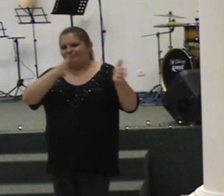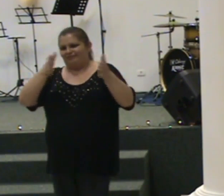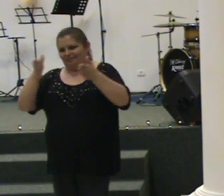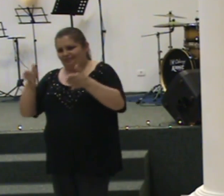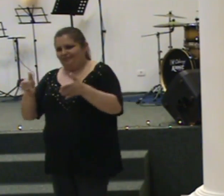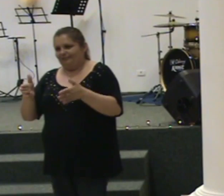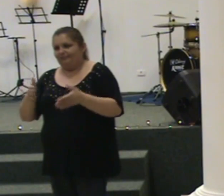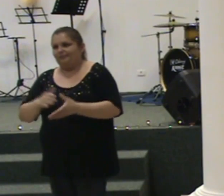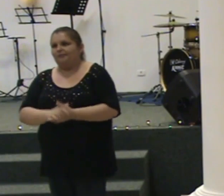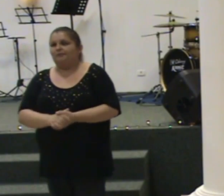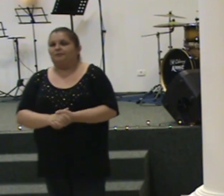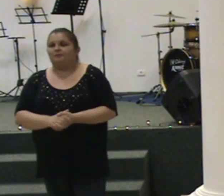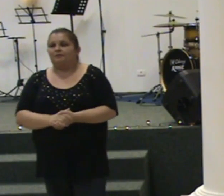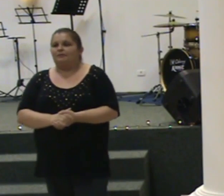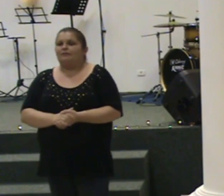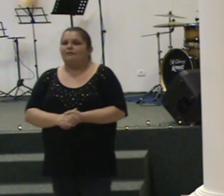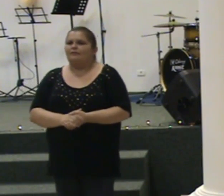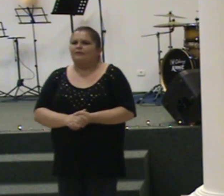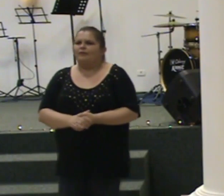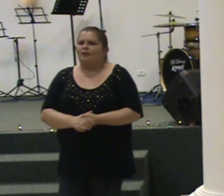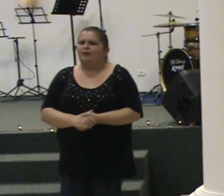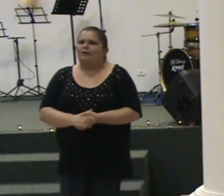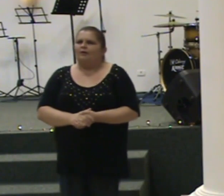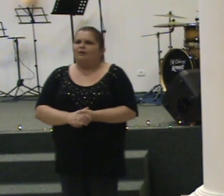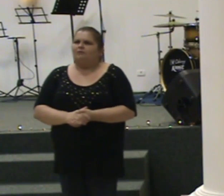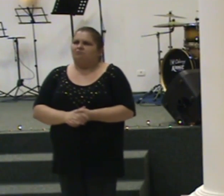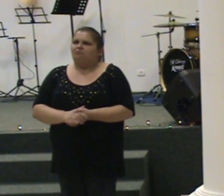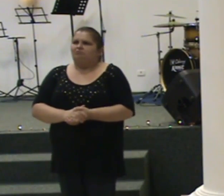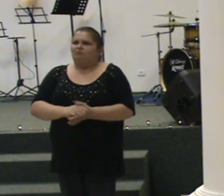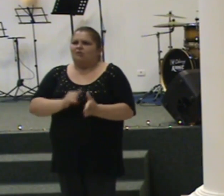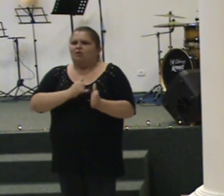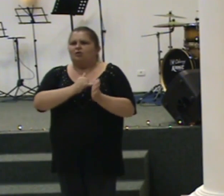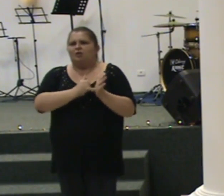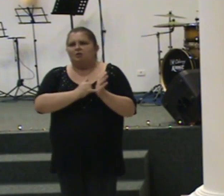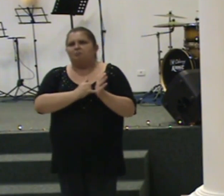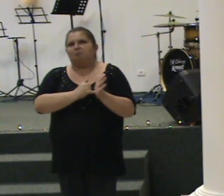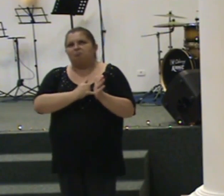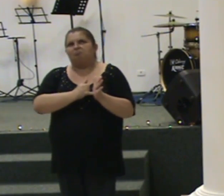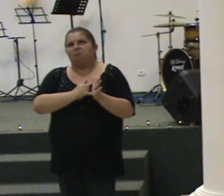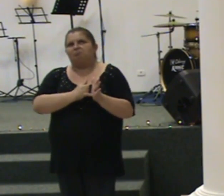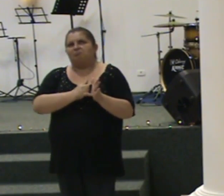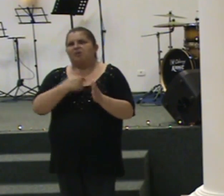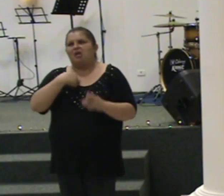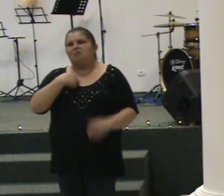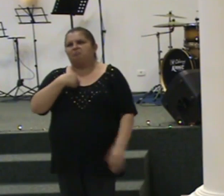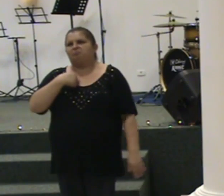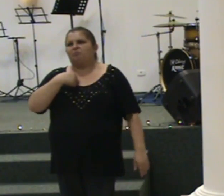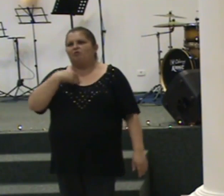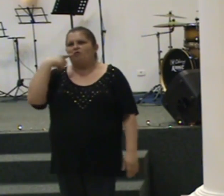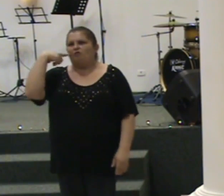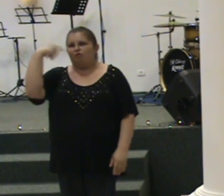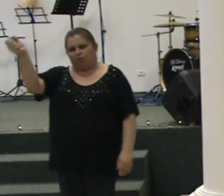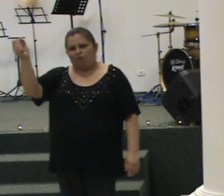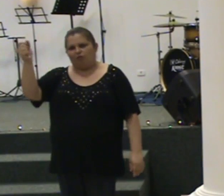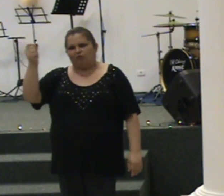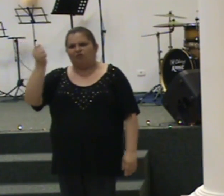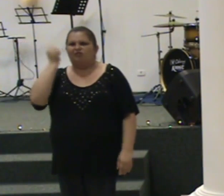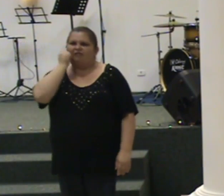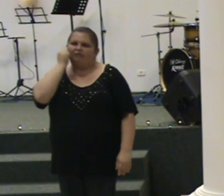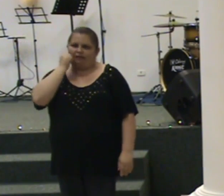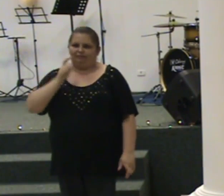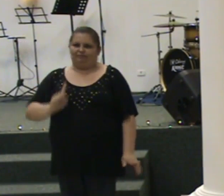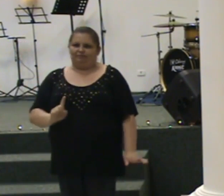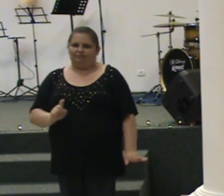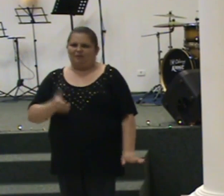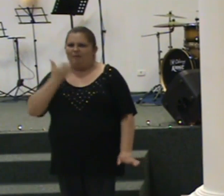fogem. José falou o seguinte, eu prefiro ser chamado de sem vergonha do que ver Maria